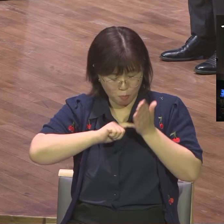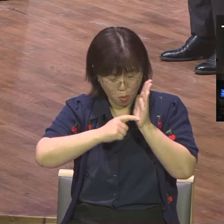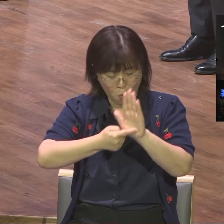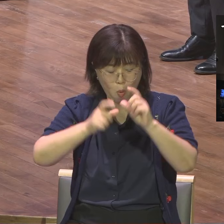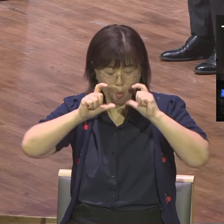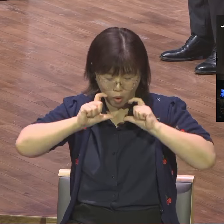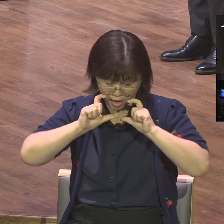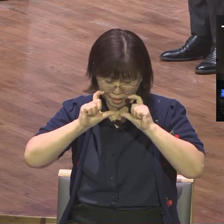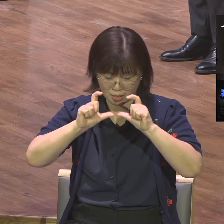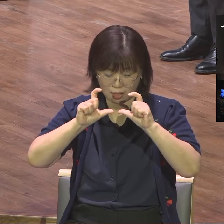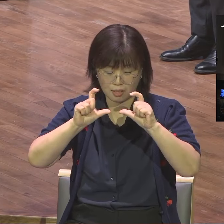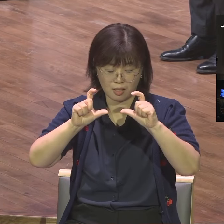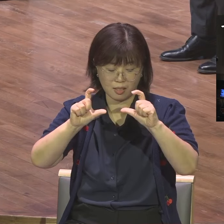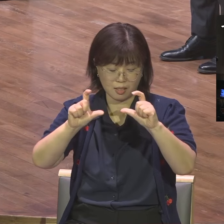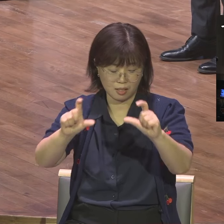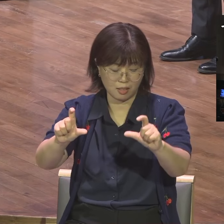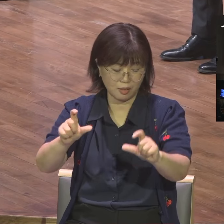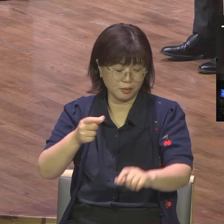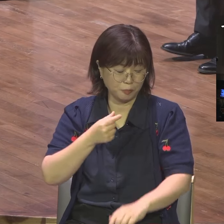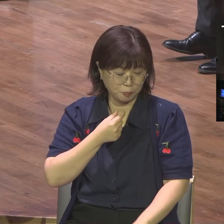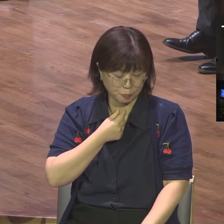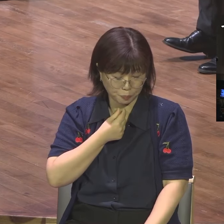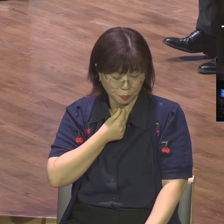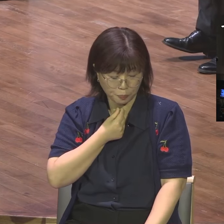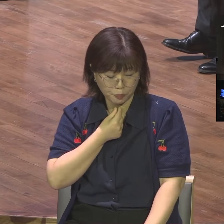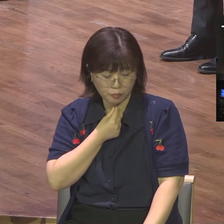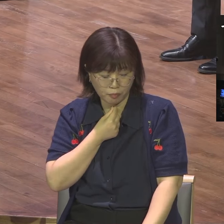다시 한번 찬양합니다. 내 심장 속에